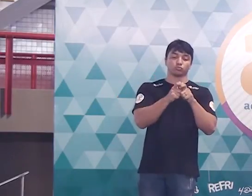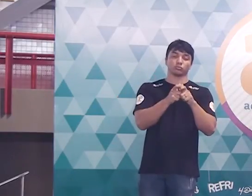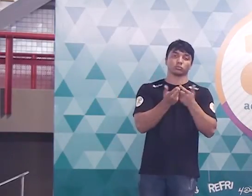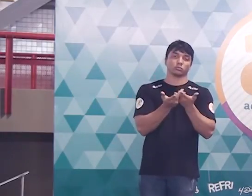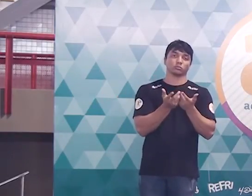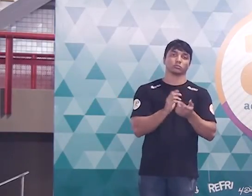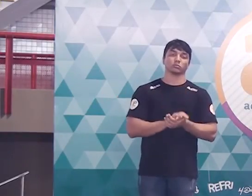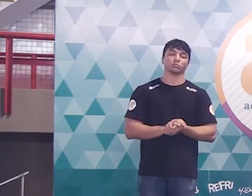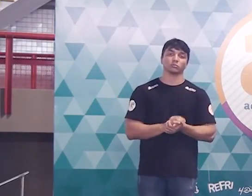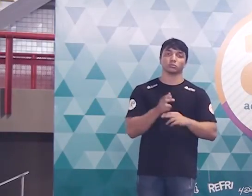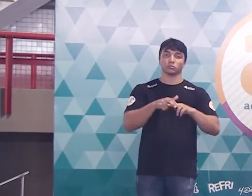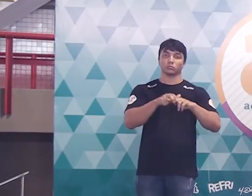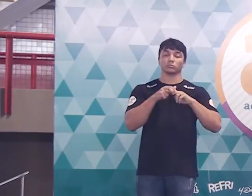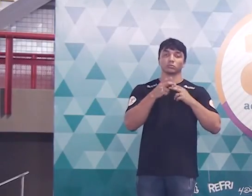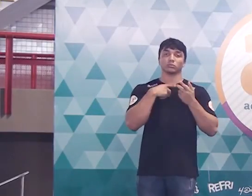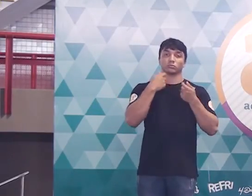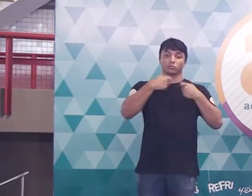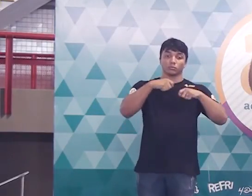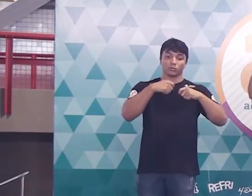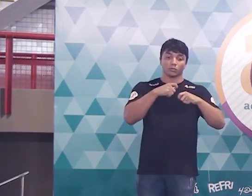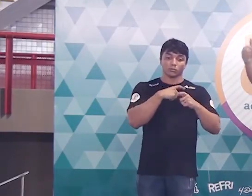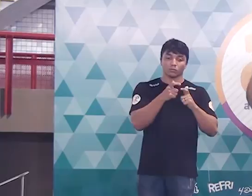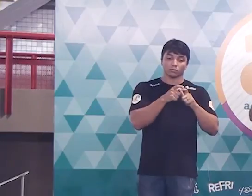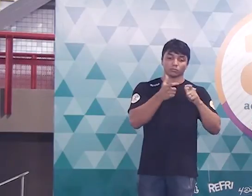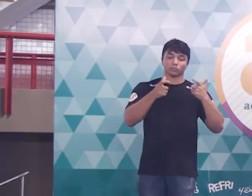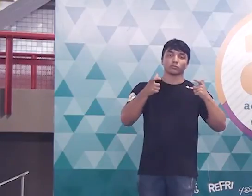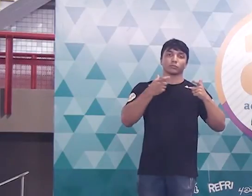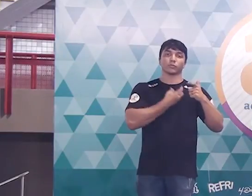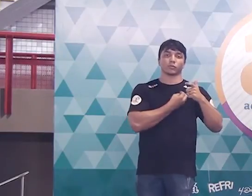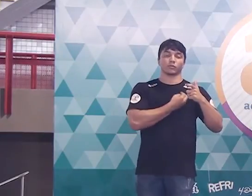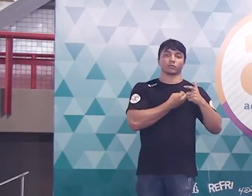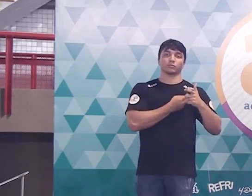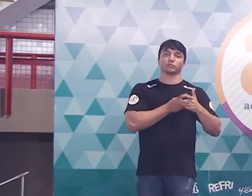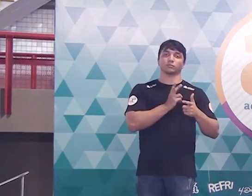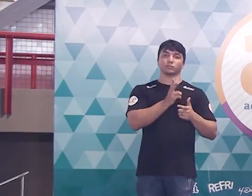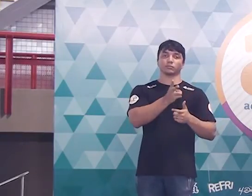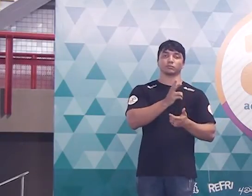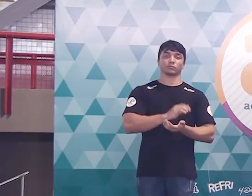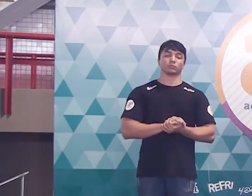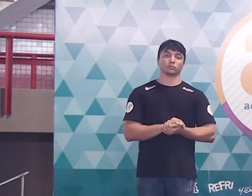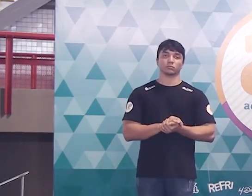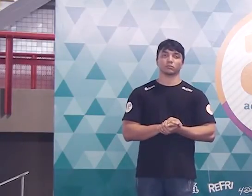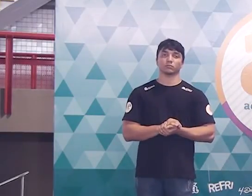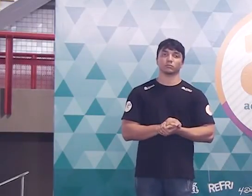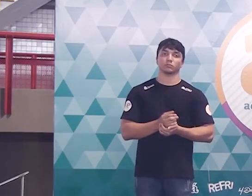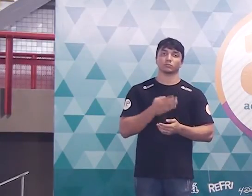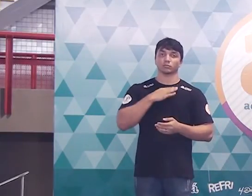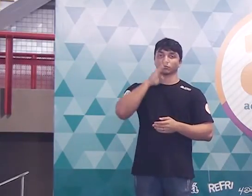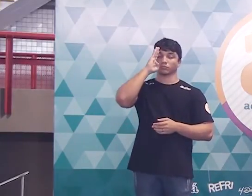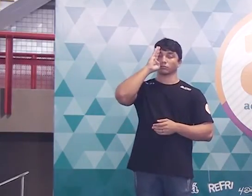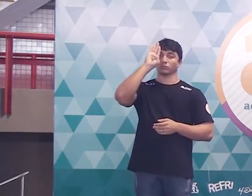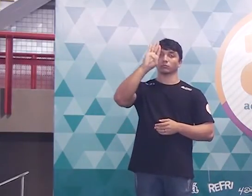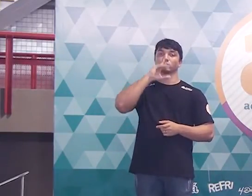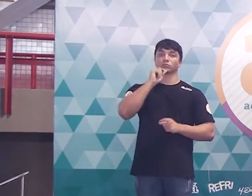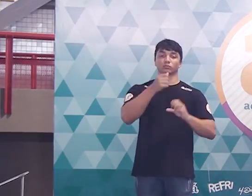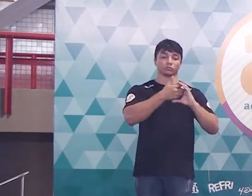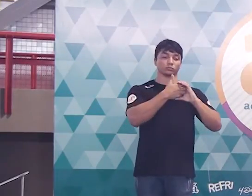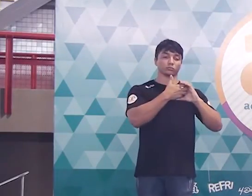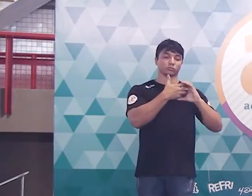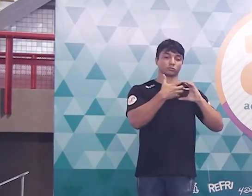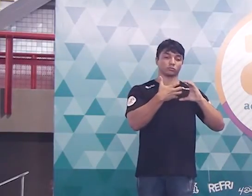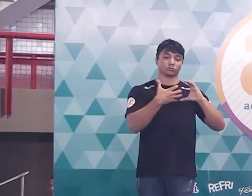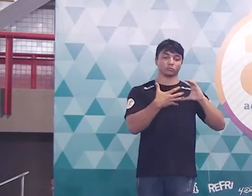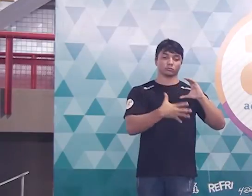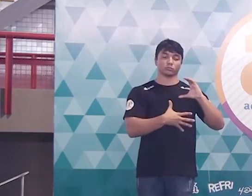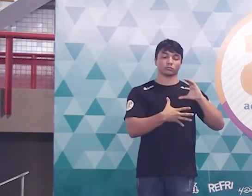Baixa. E é preciso que exista uma alta taxa de quê? Sobrevivência. Então, o principal aspecto, ó, vamos para os